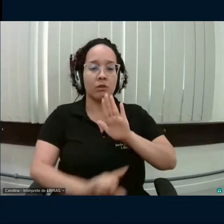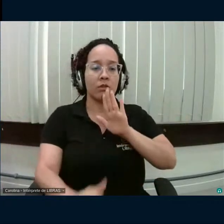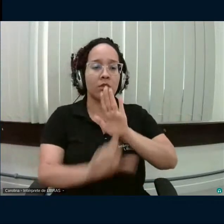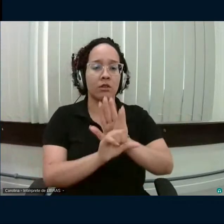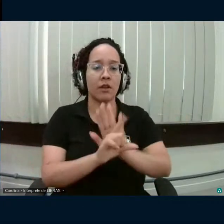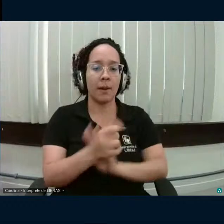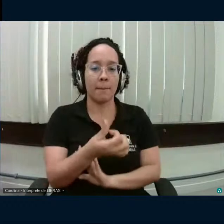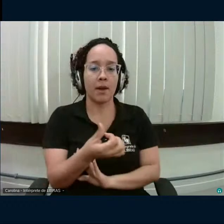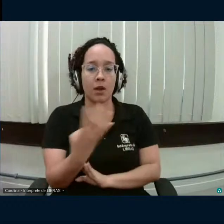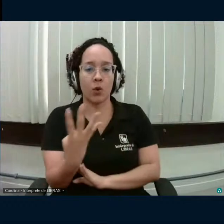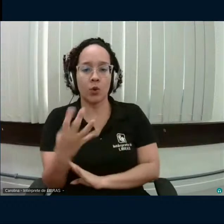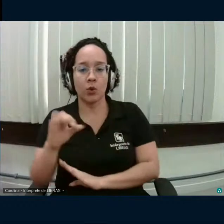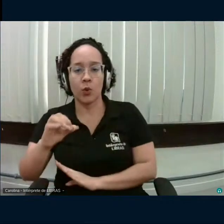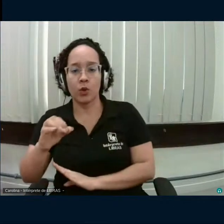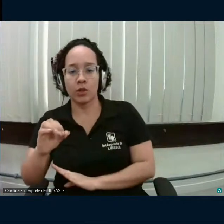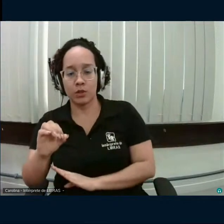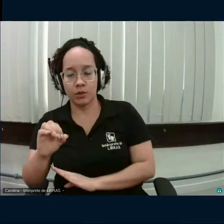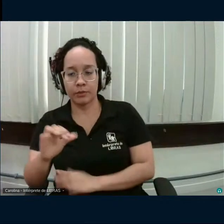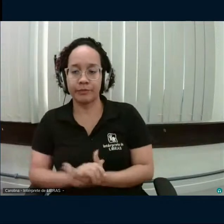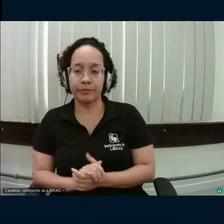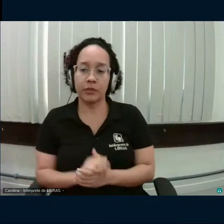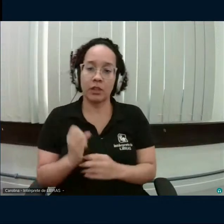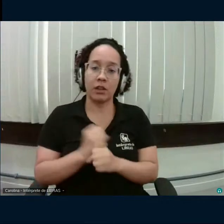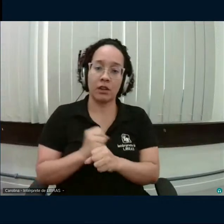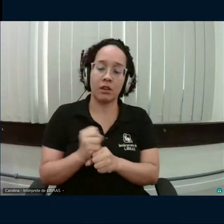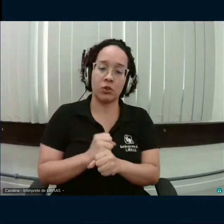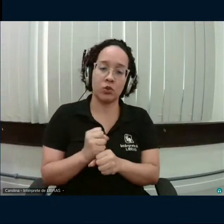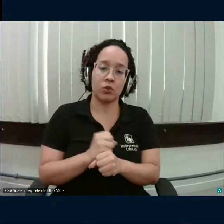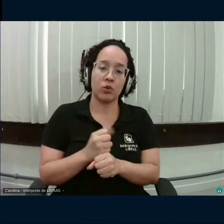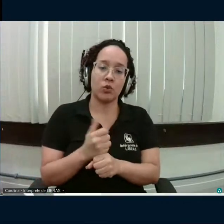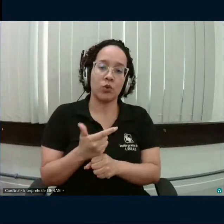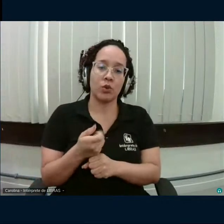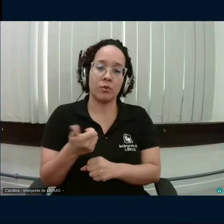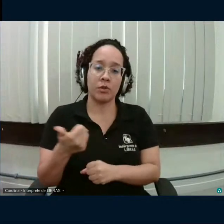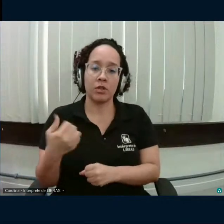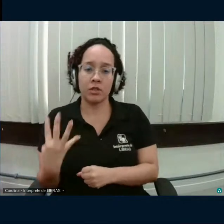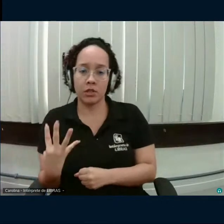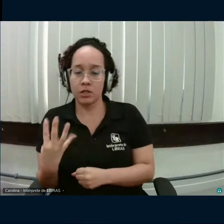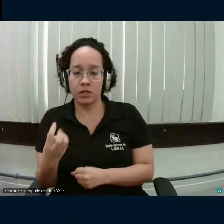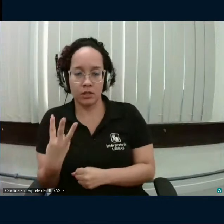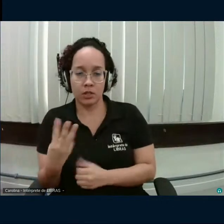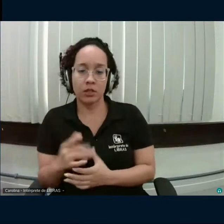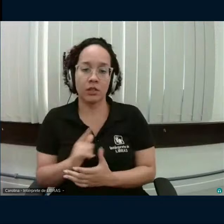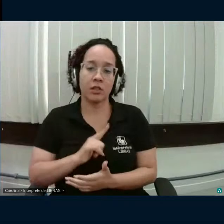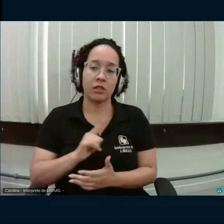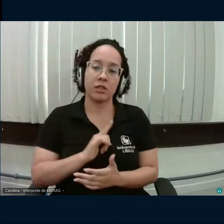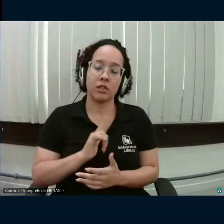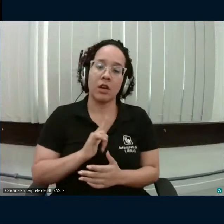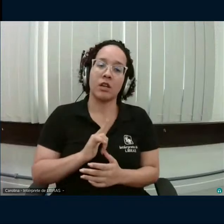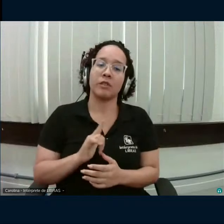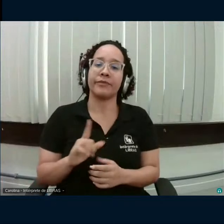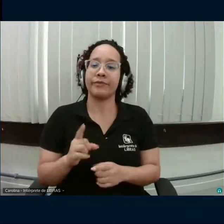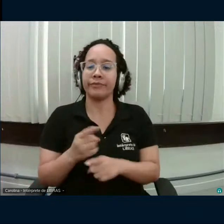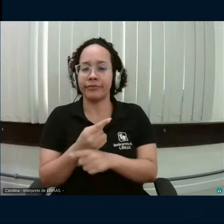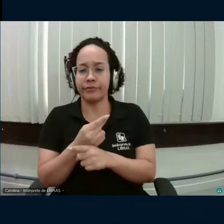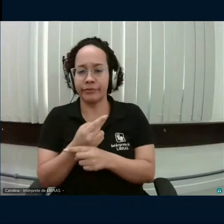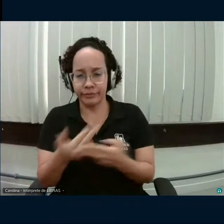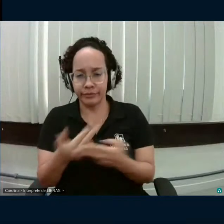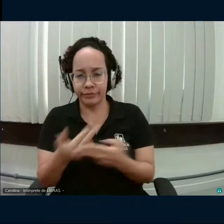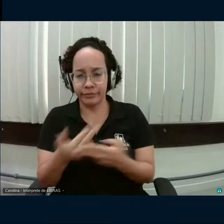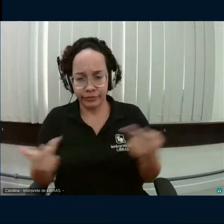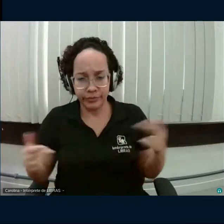de 2013, que até teve um substitutivo, as entidades científicas, os sindicatos docentes, o próprio